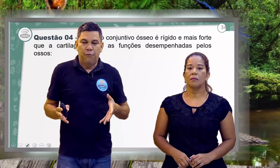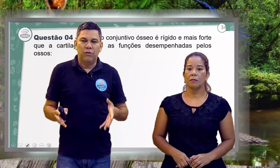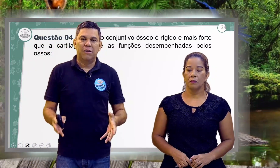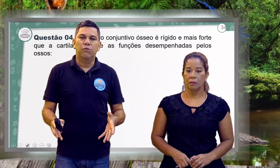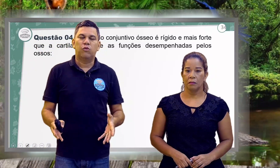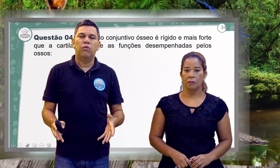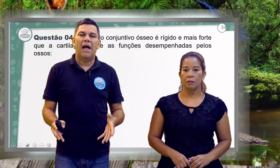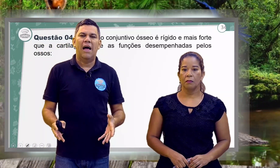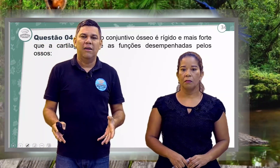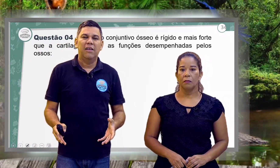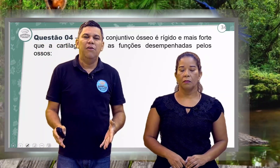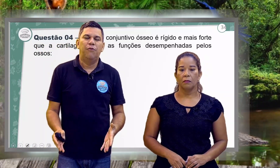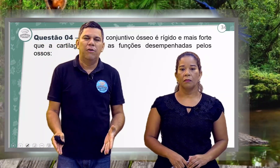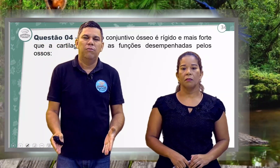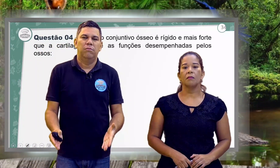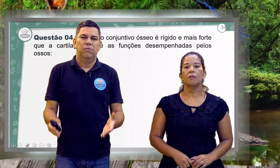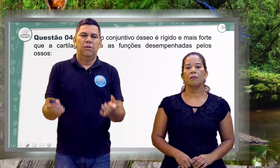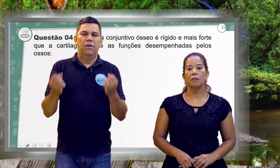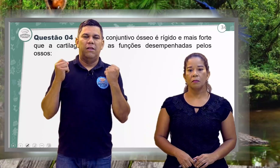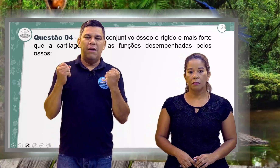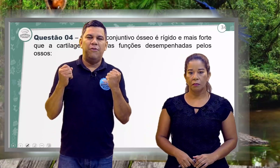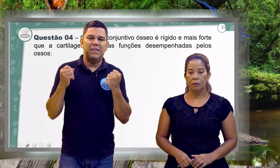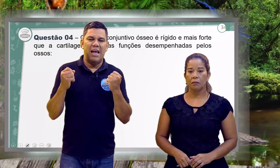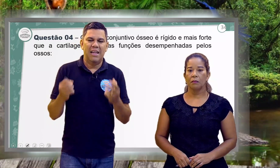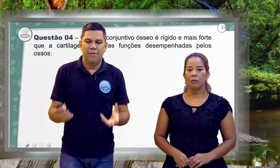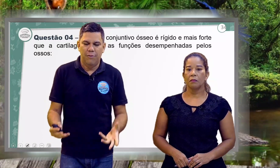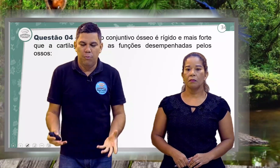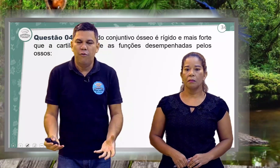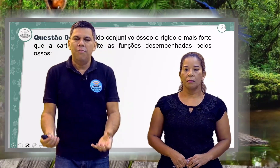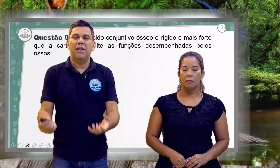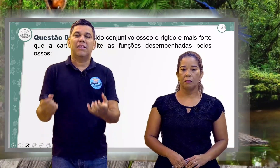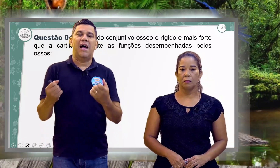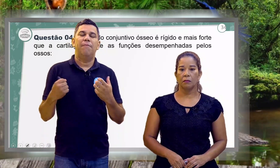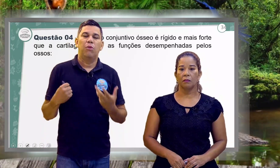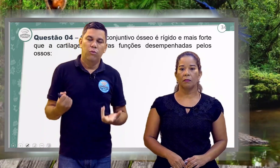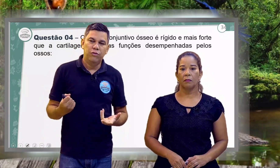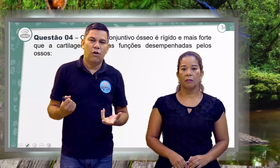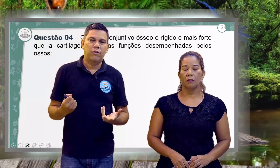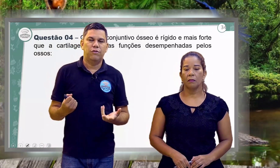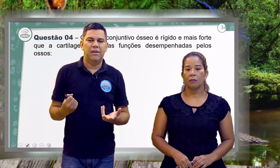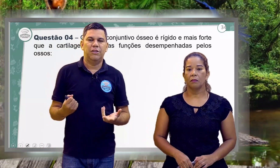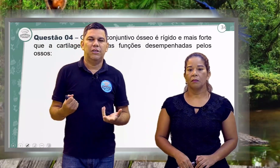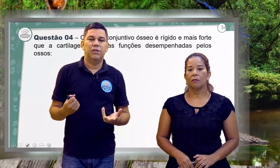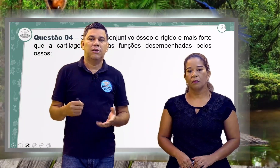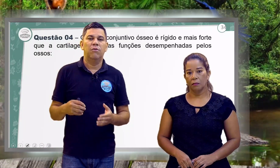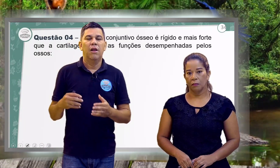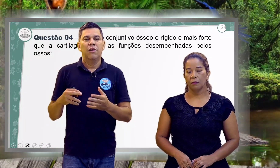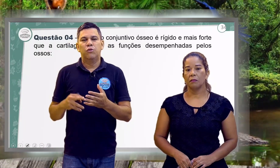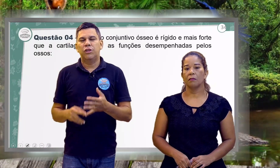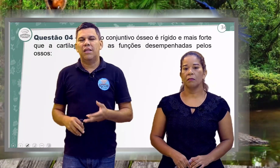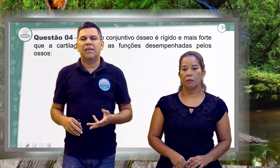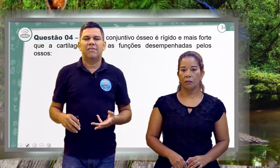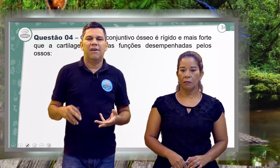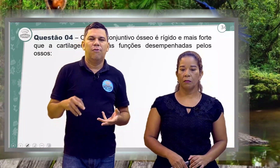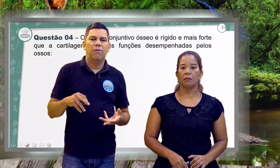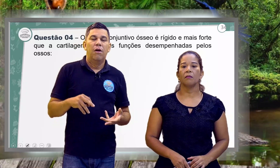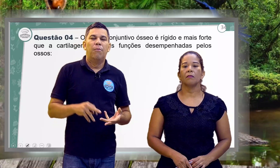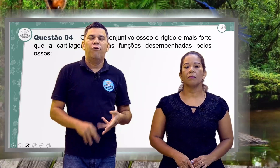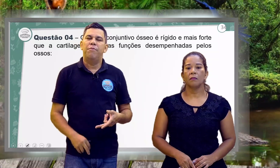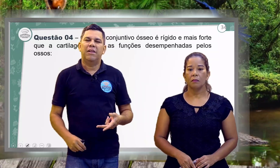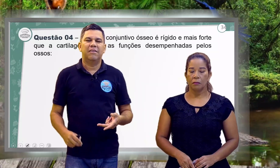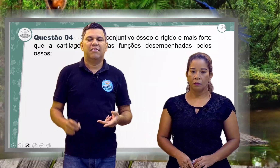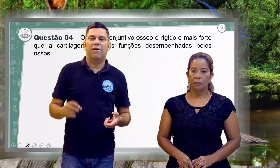na força muscular que vão levantar, né, vão movimentar os ossos da gente. Então,